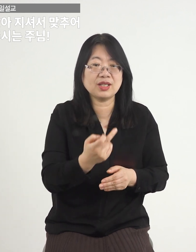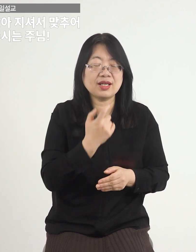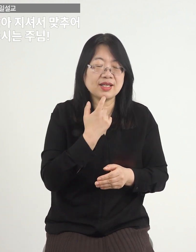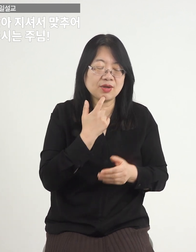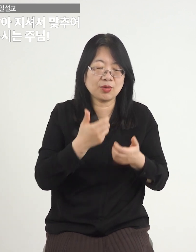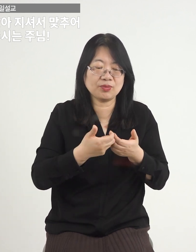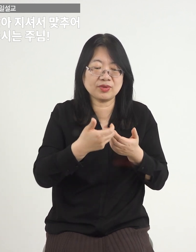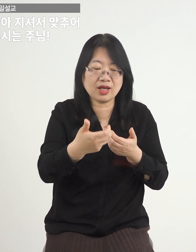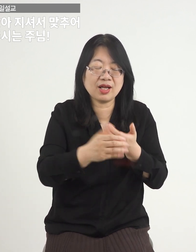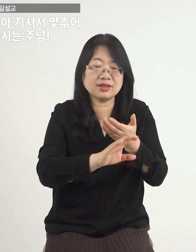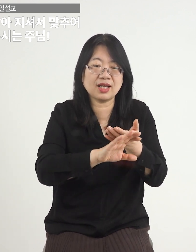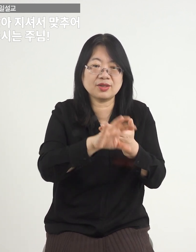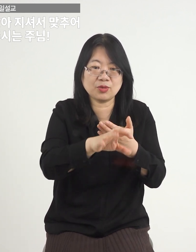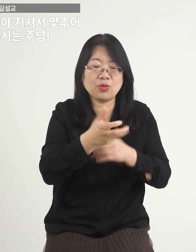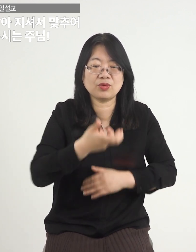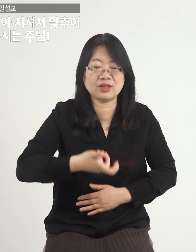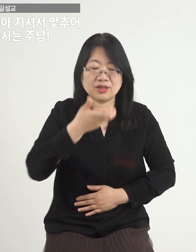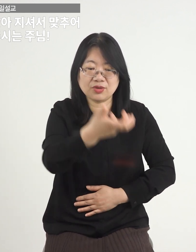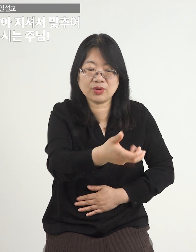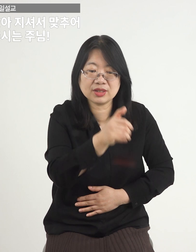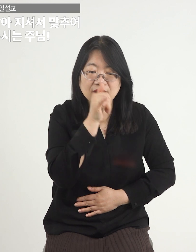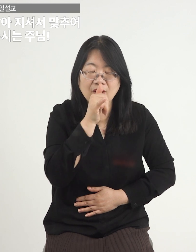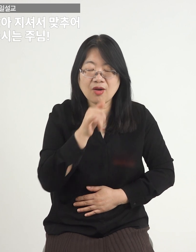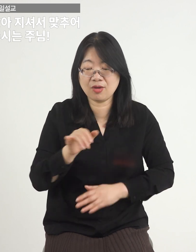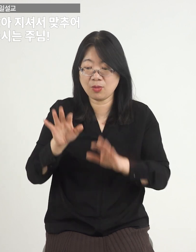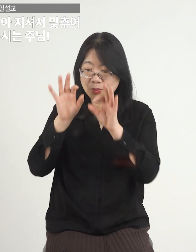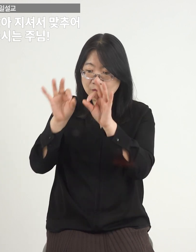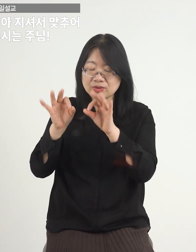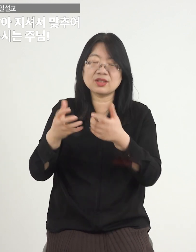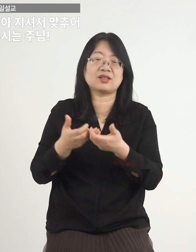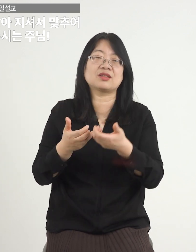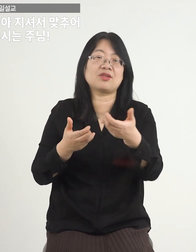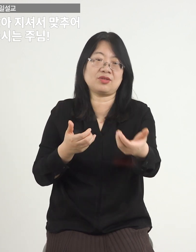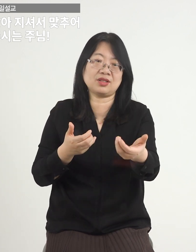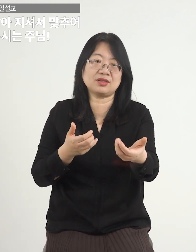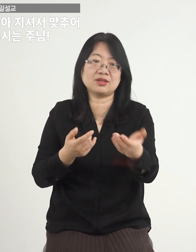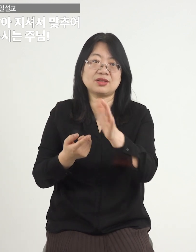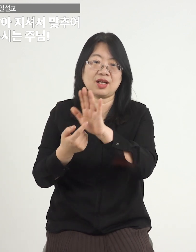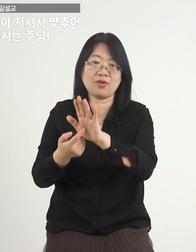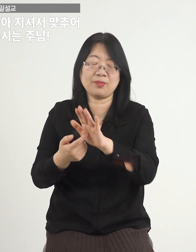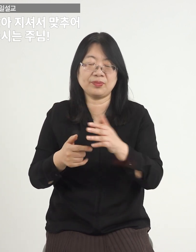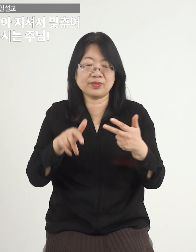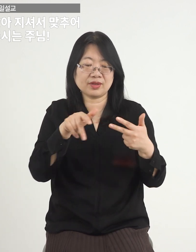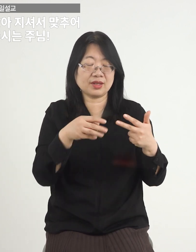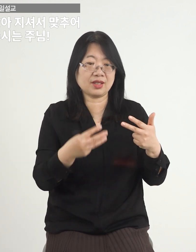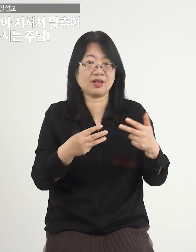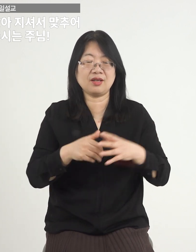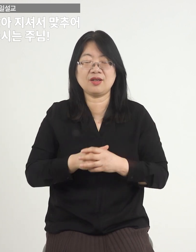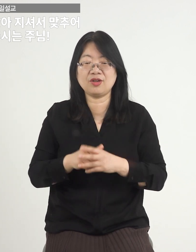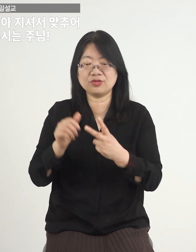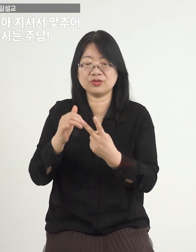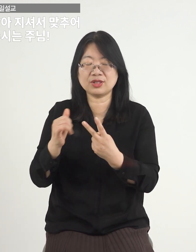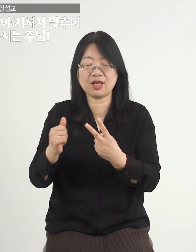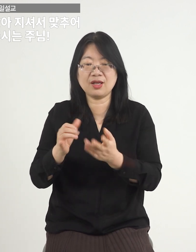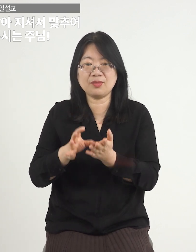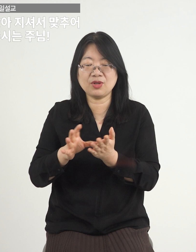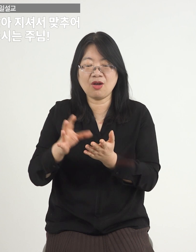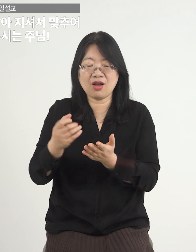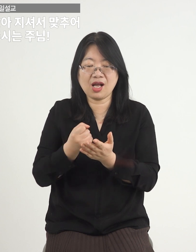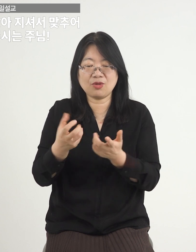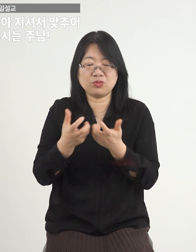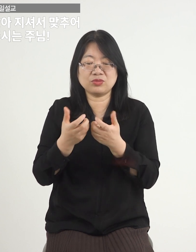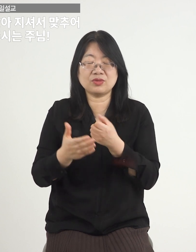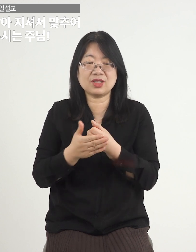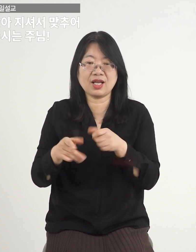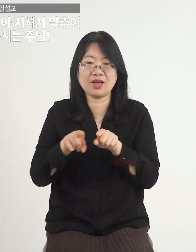떠나 다른 곳으로 갔으니 여기도 떠납니다. 7절 시작. 두 사람의 소유가